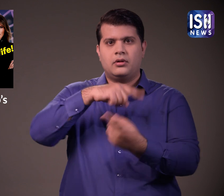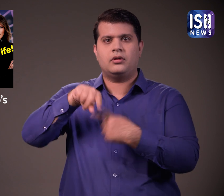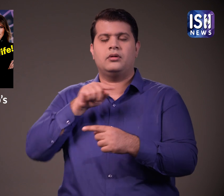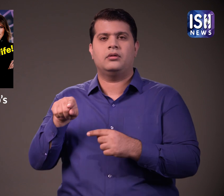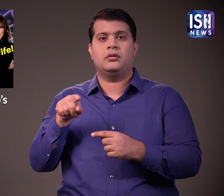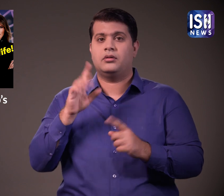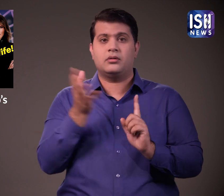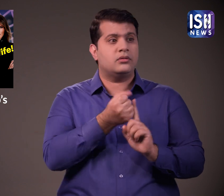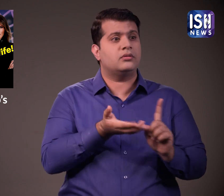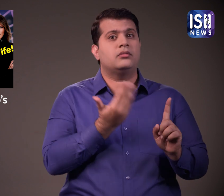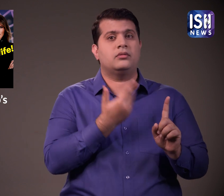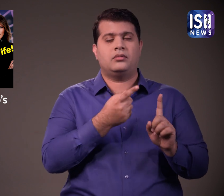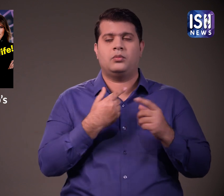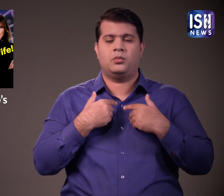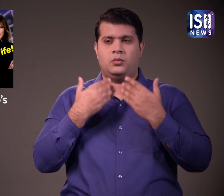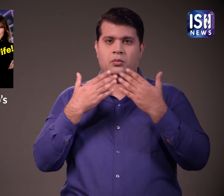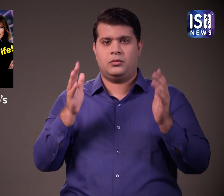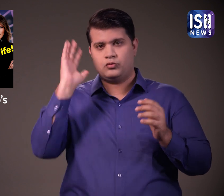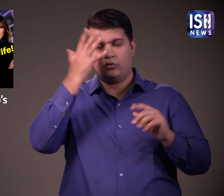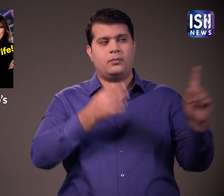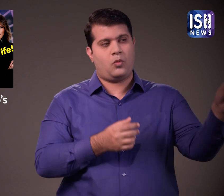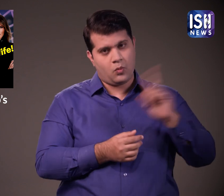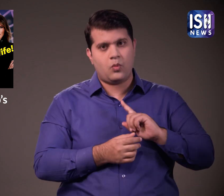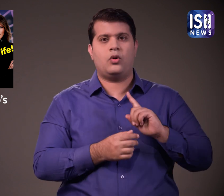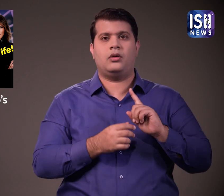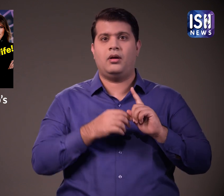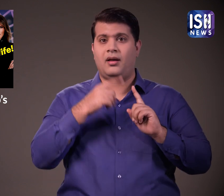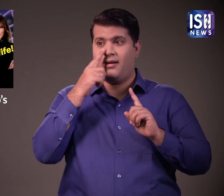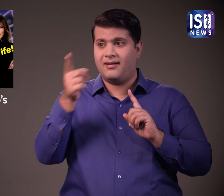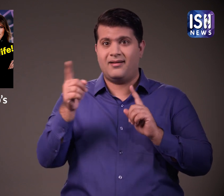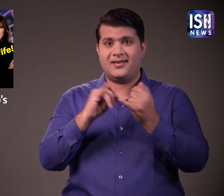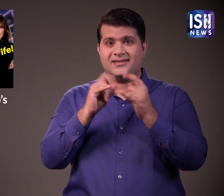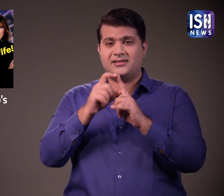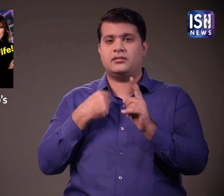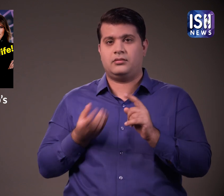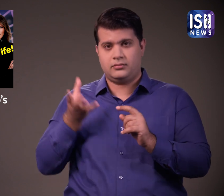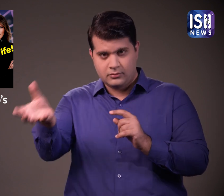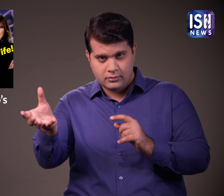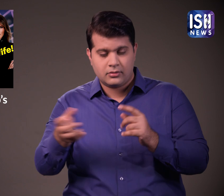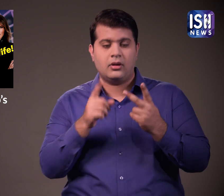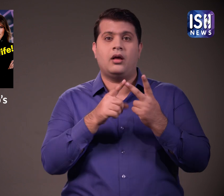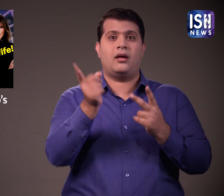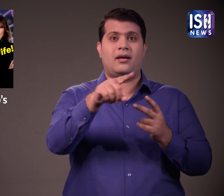पूच्ताच करने पर उसने ट्रम्प के आदेश पर चुपके से पैसे देने की बात भी कुबूल की